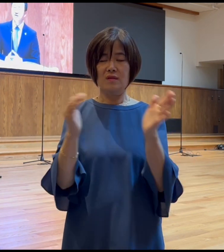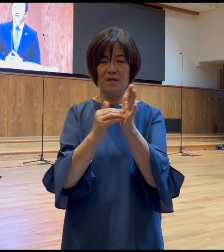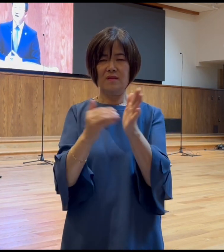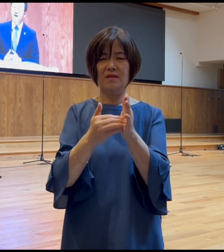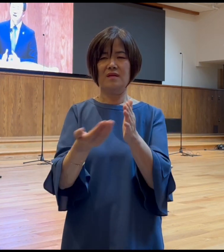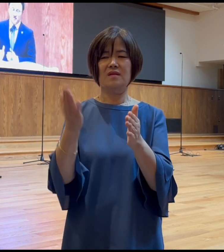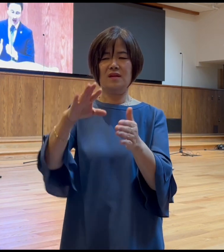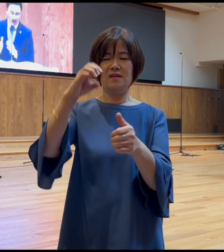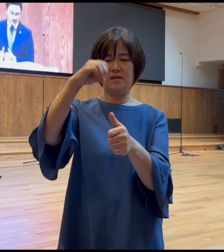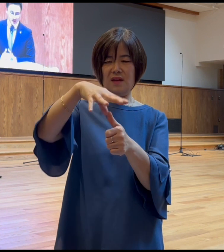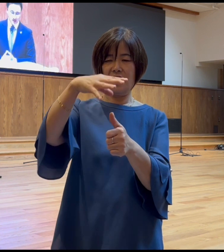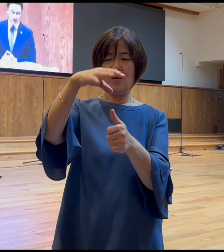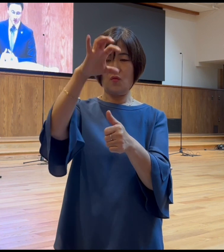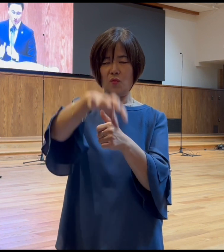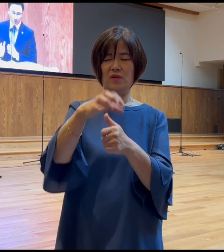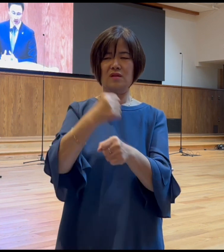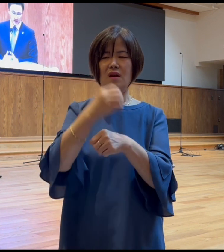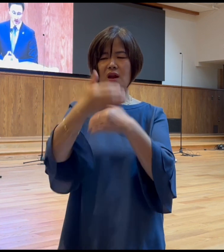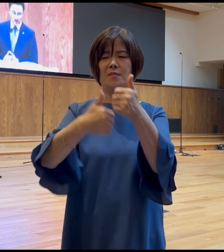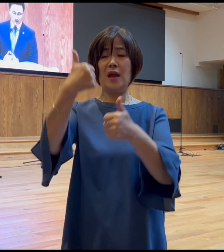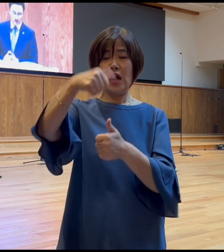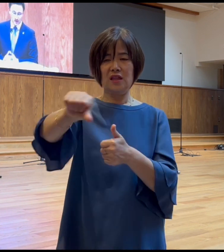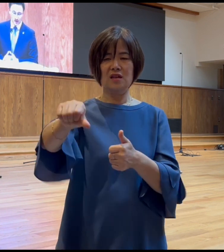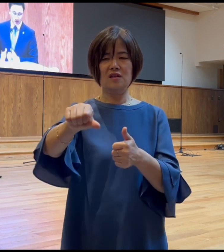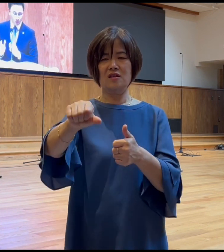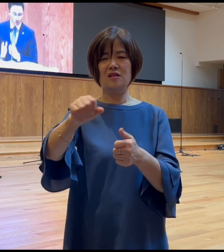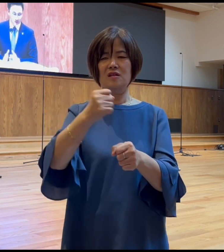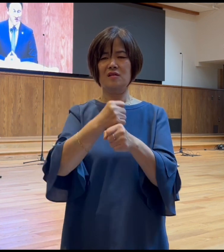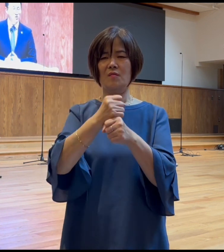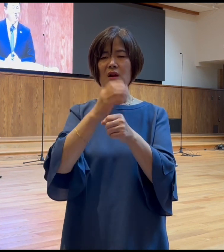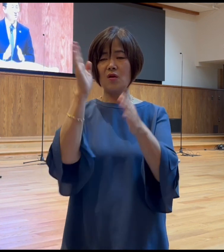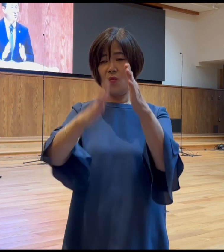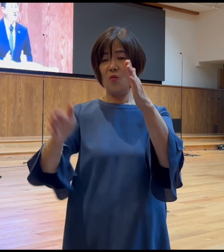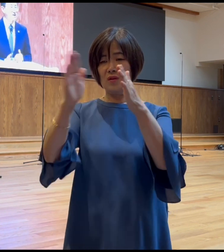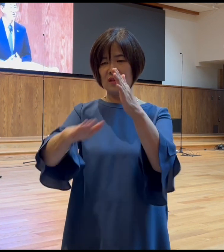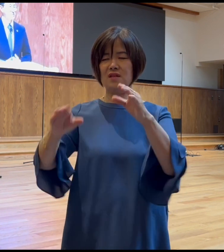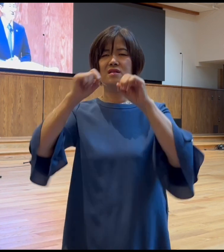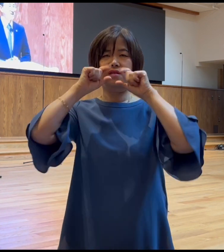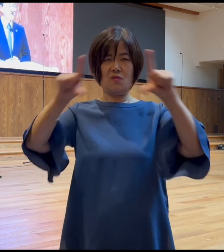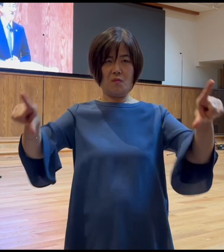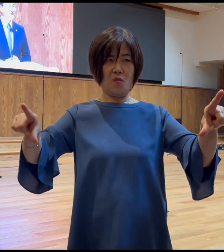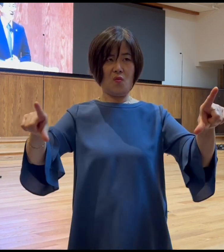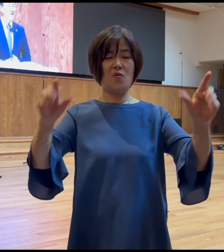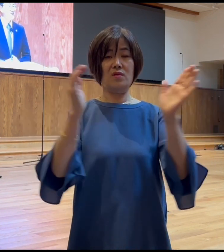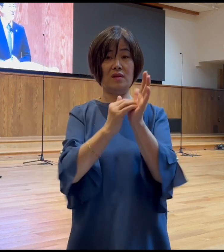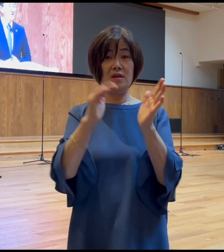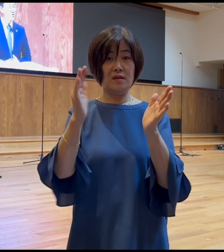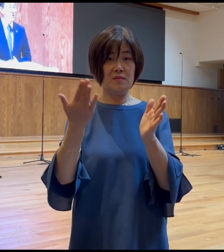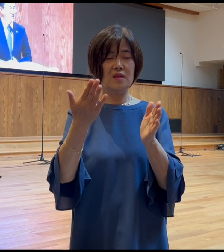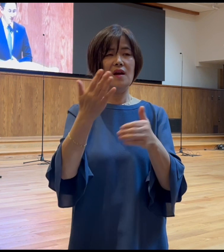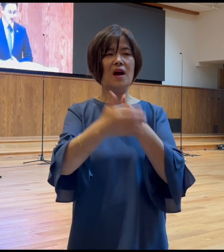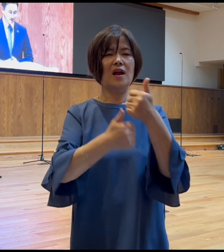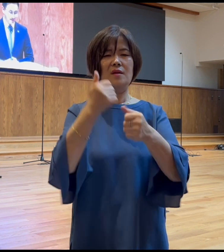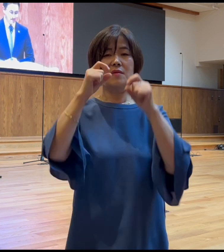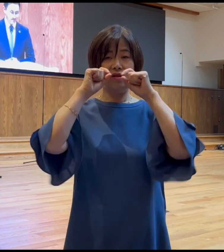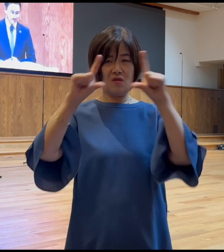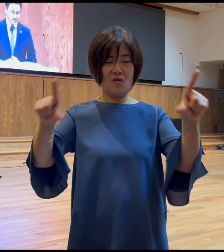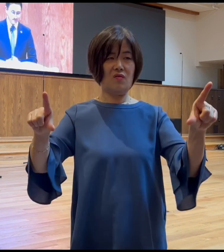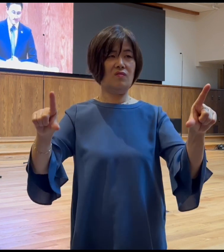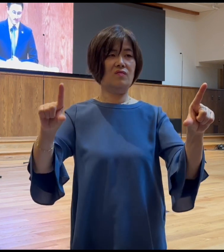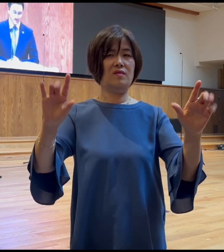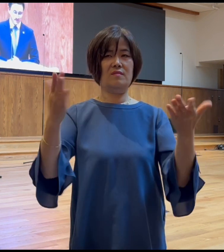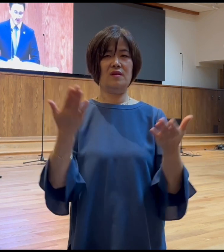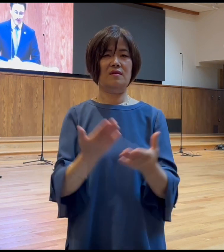현장에서 하나님의 아들이심을 공개적 그리고 공식적으로 선언하셨습니다. 하나님의 선언이었습니다.